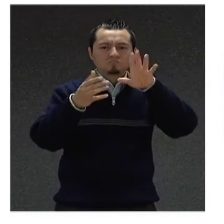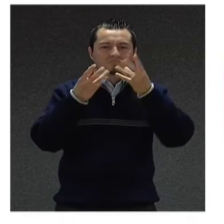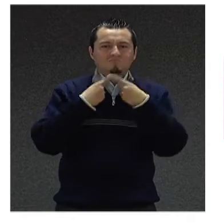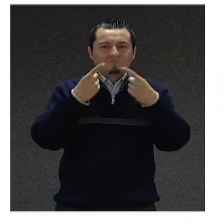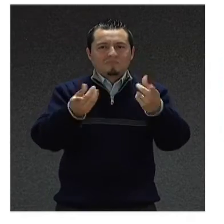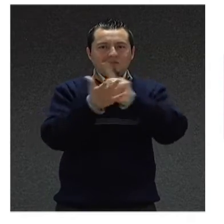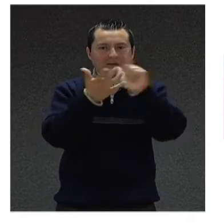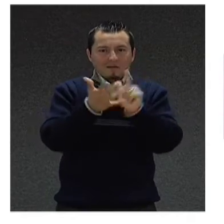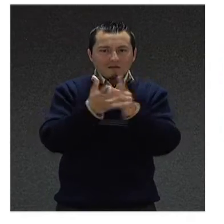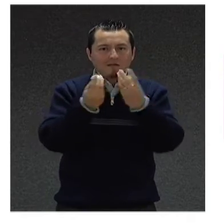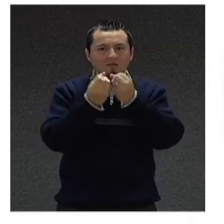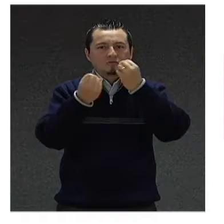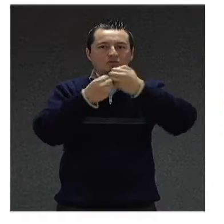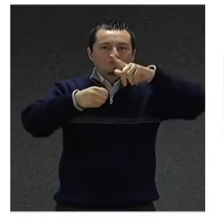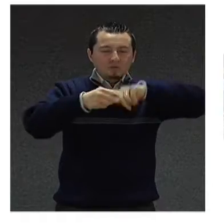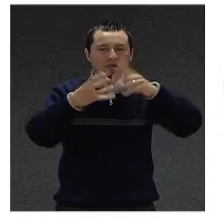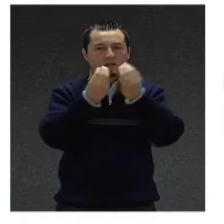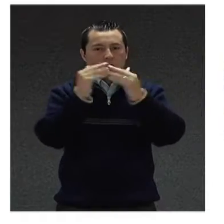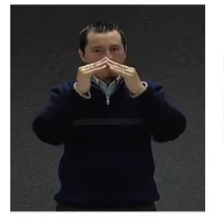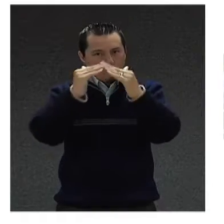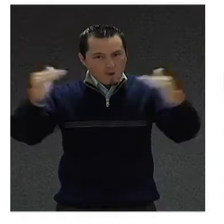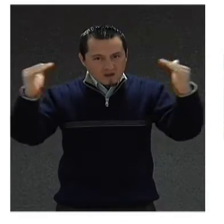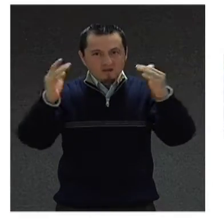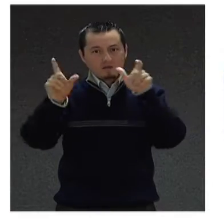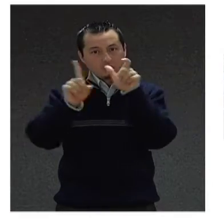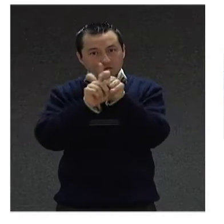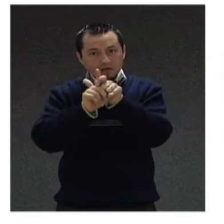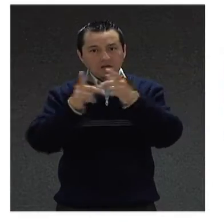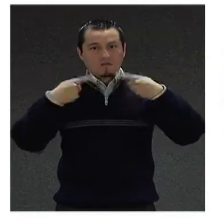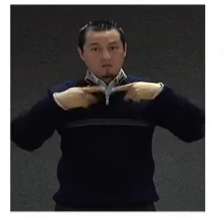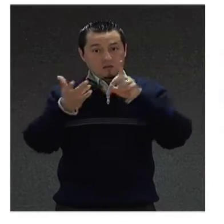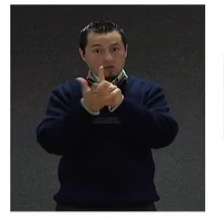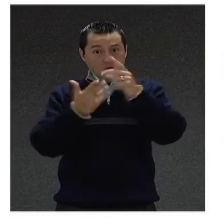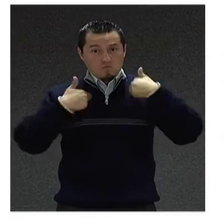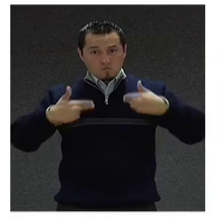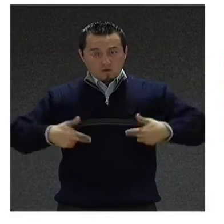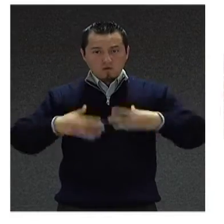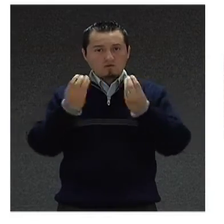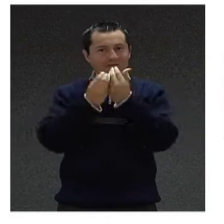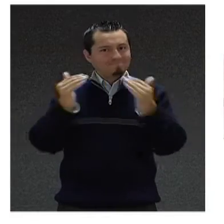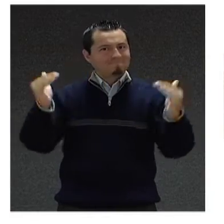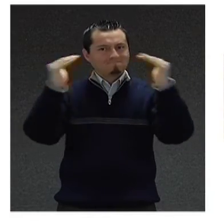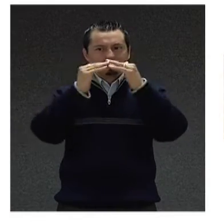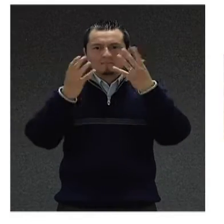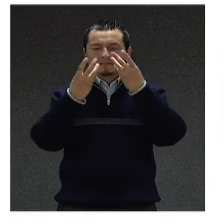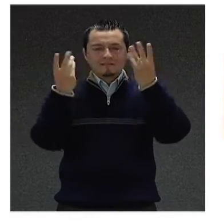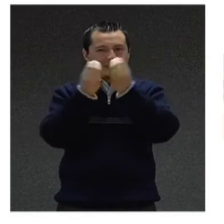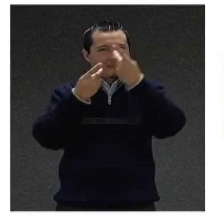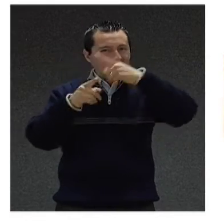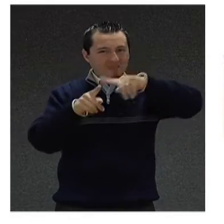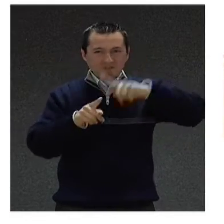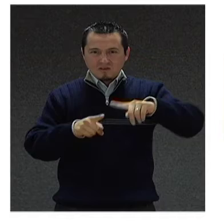leyes que promueven desarrollo social, la igualdad, protección de los derechos humanos y fortalecimiento de nuestro